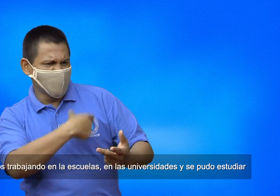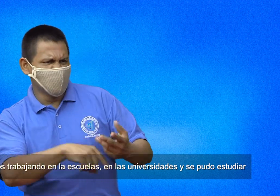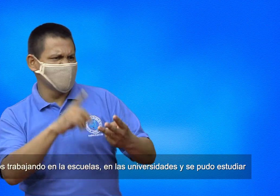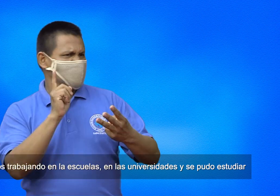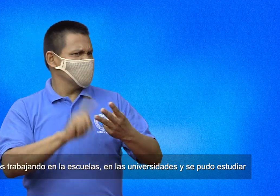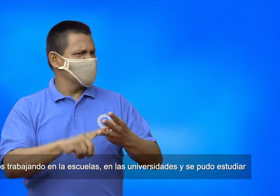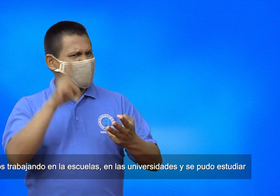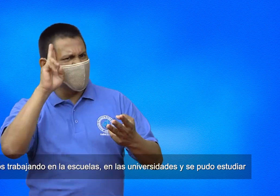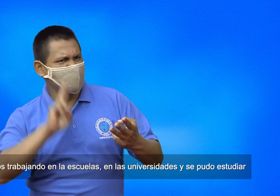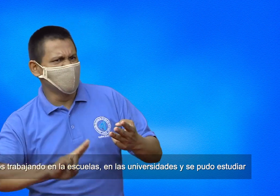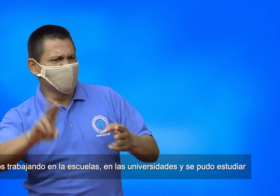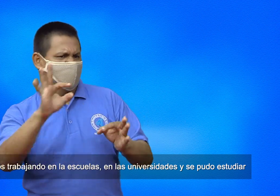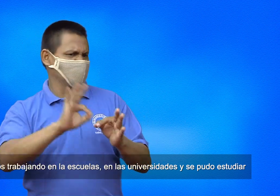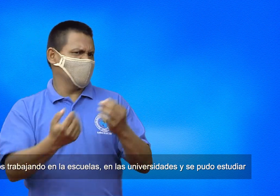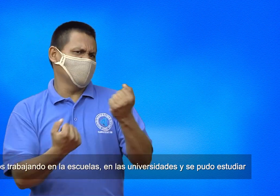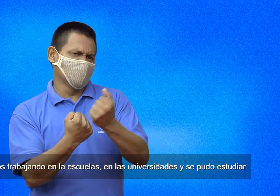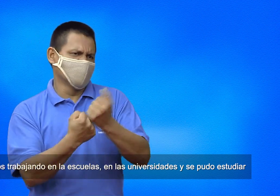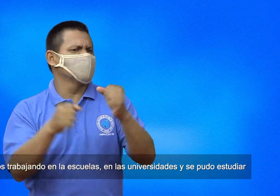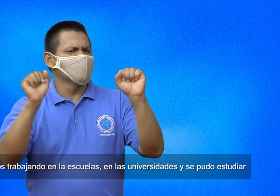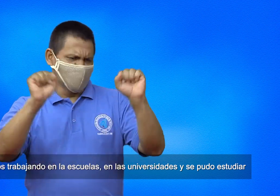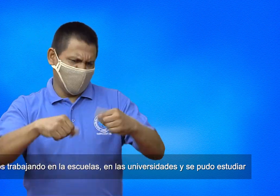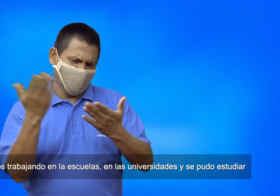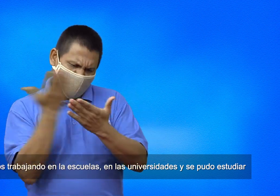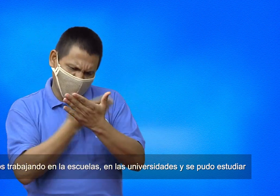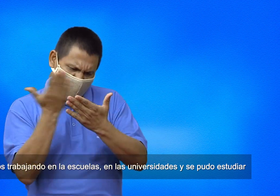universidades y se pudo estudiar